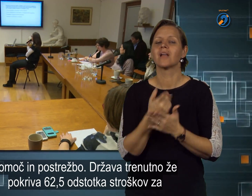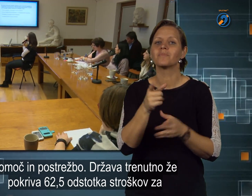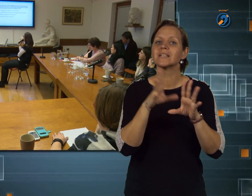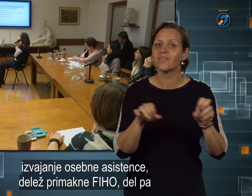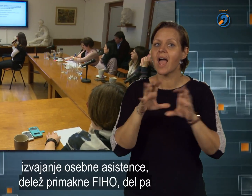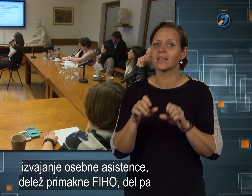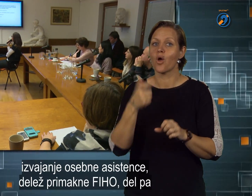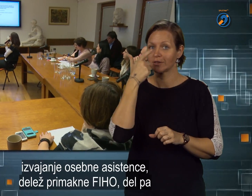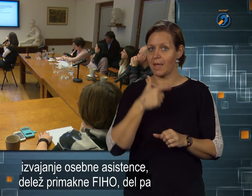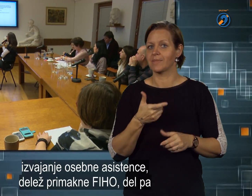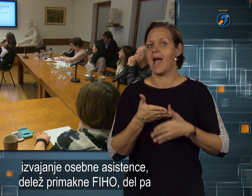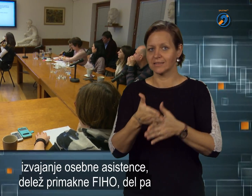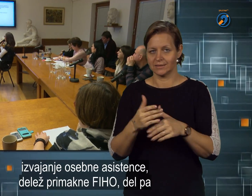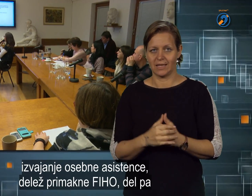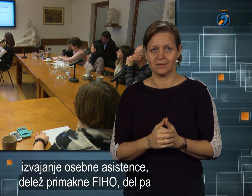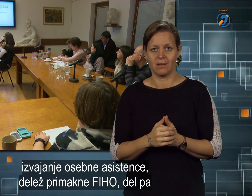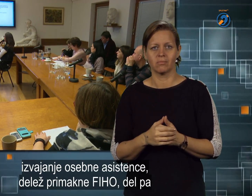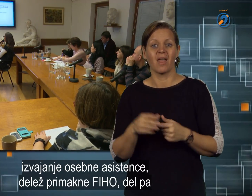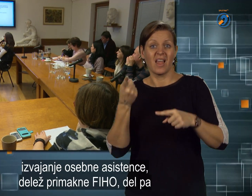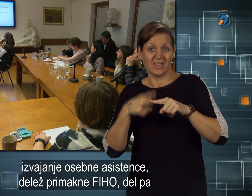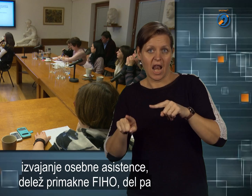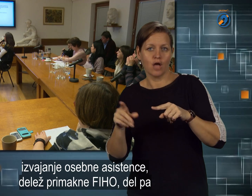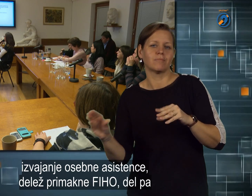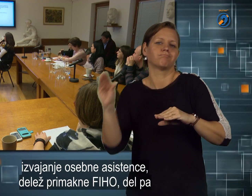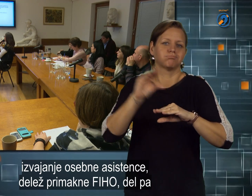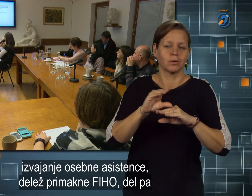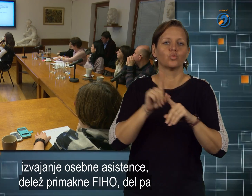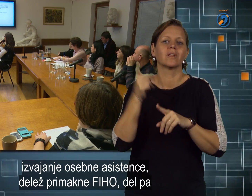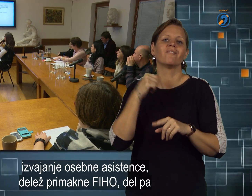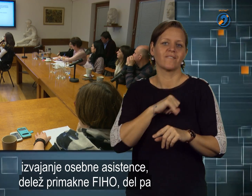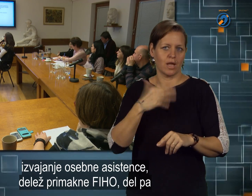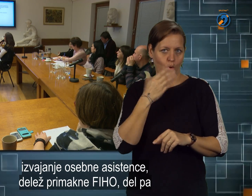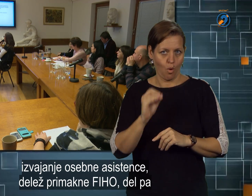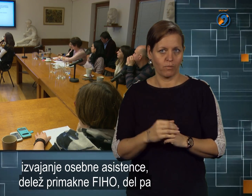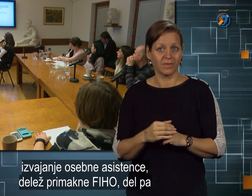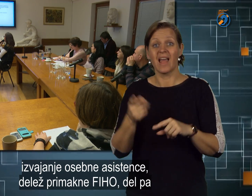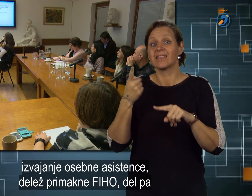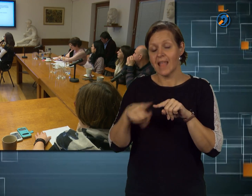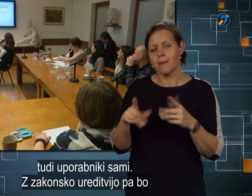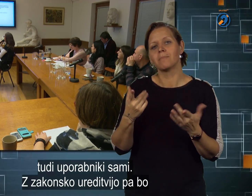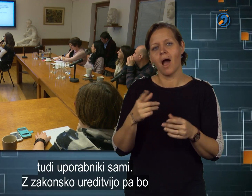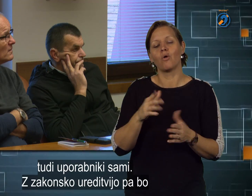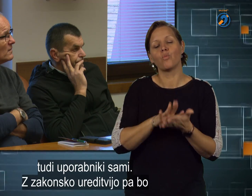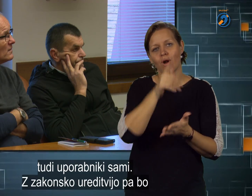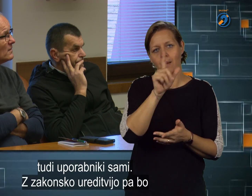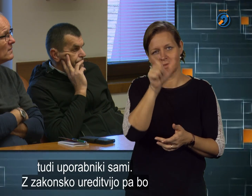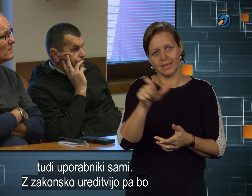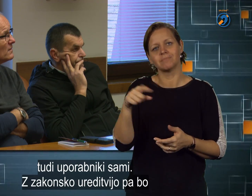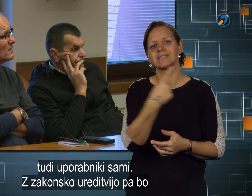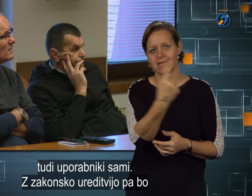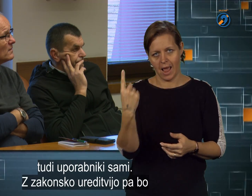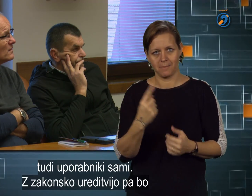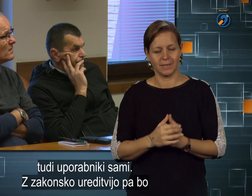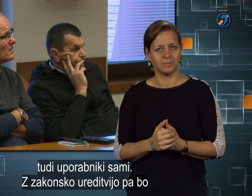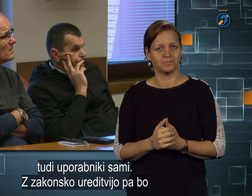62,5% stroškov za izvajanje osebne asistence, delež primakne FIHO, del pa tudi uporabniki